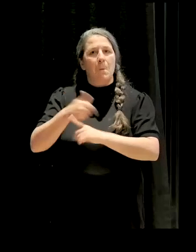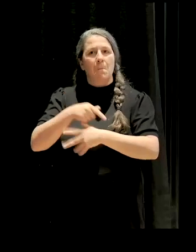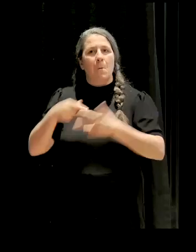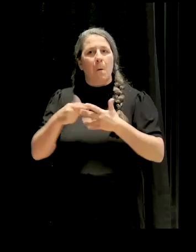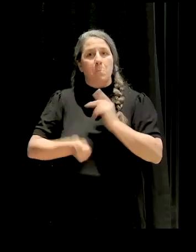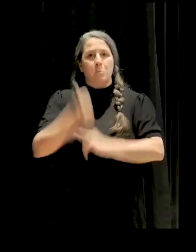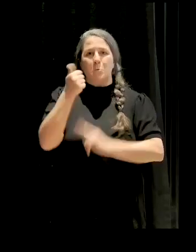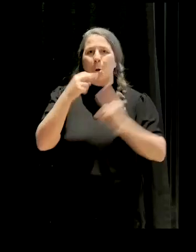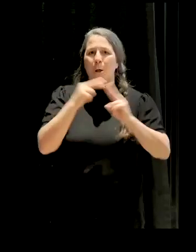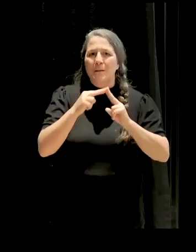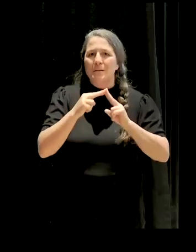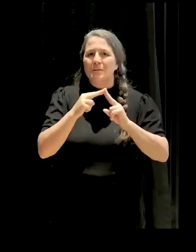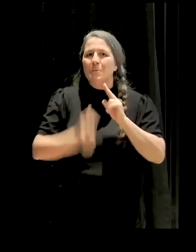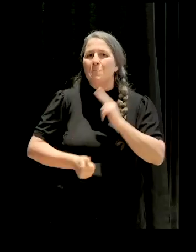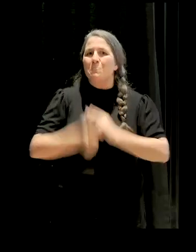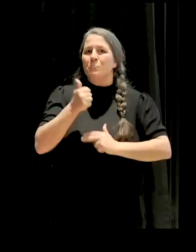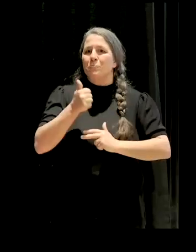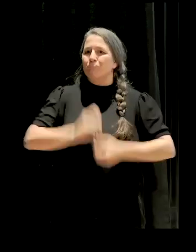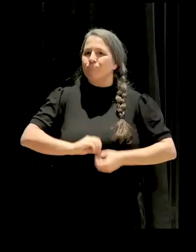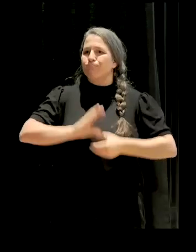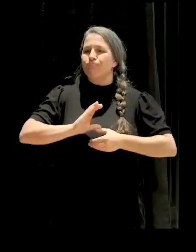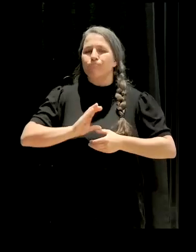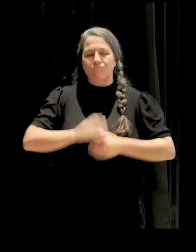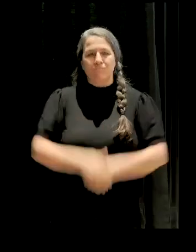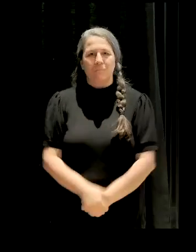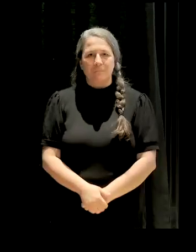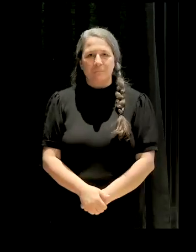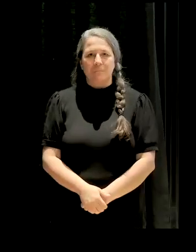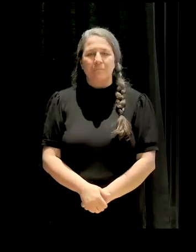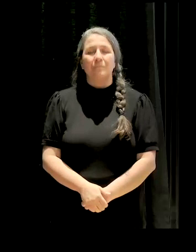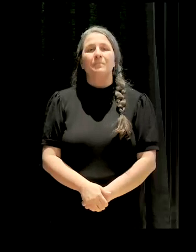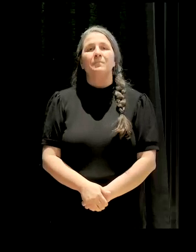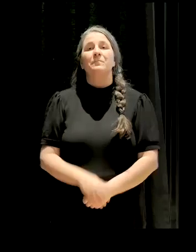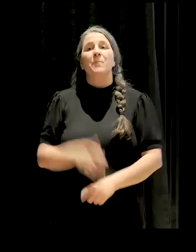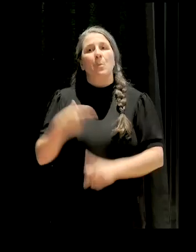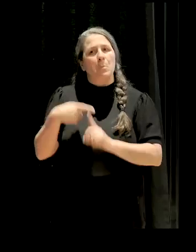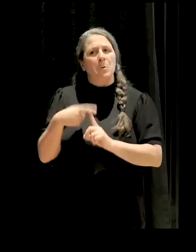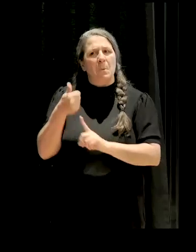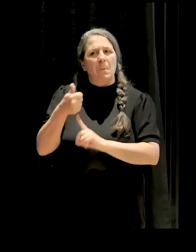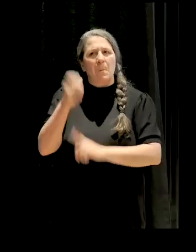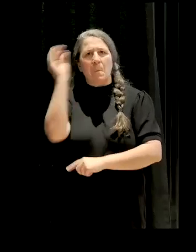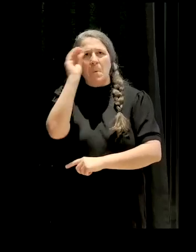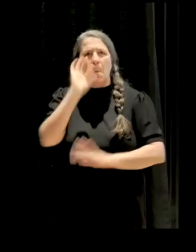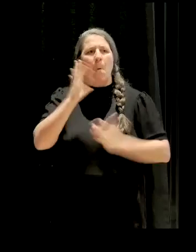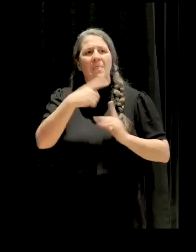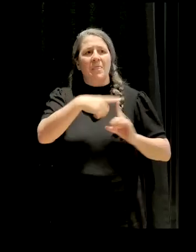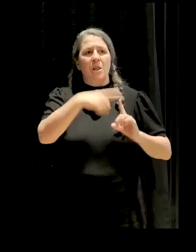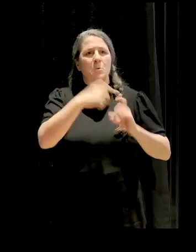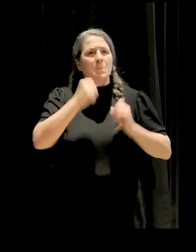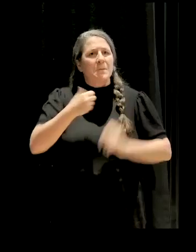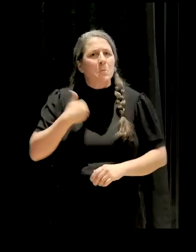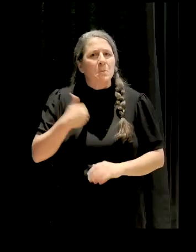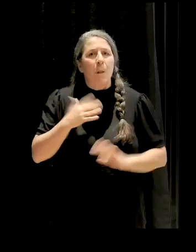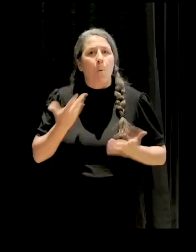sur différents sujets en lien avec les TIA suite aux ateliers. Ils ont pu donner leur avis sur à quoi pourrait servir la technologie et qu'est-ce qui serait le